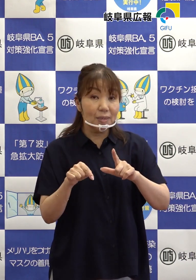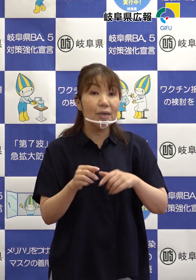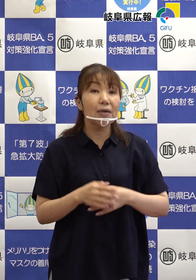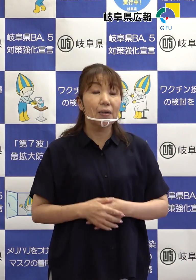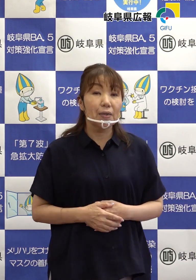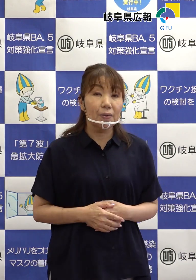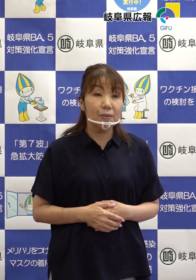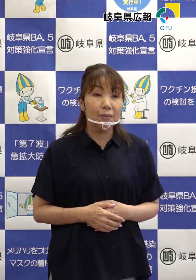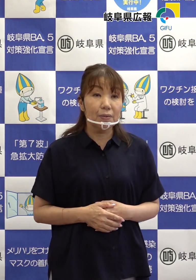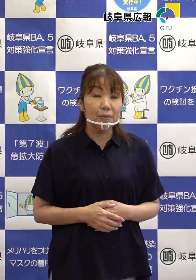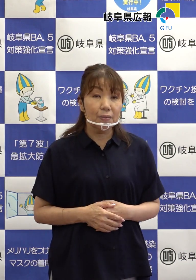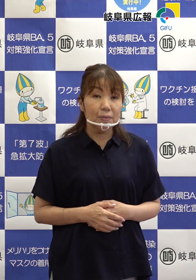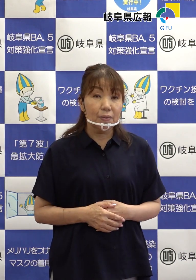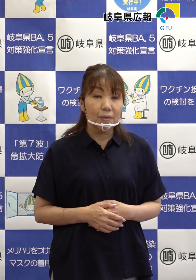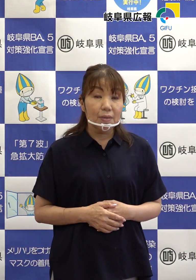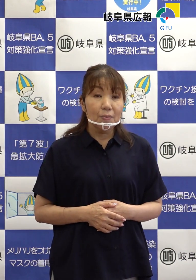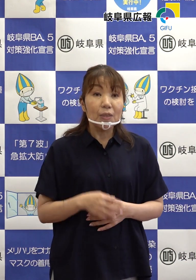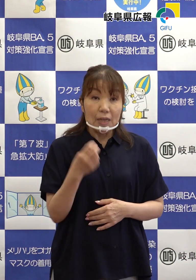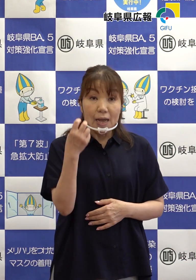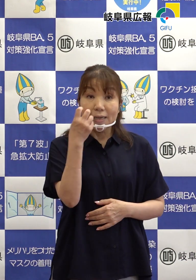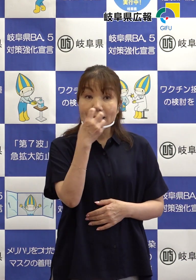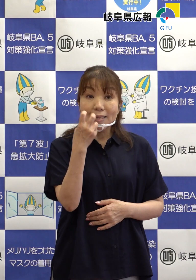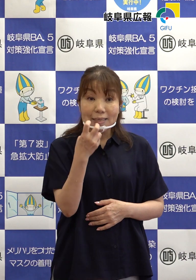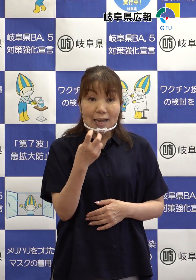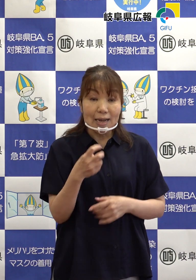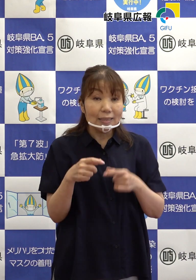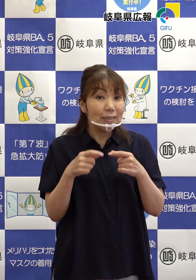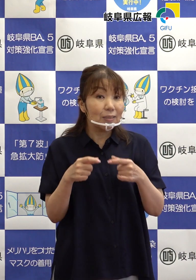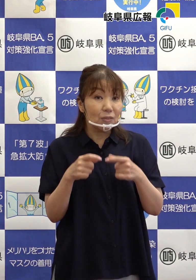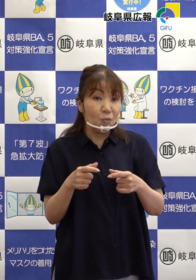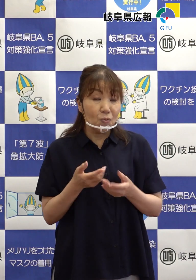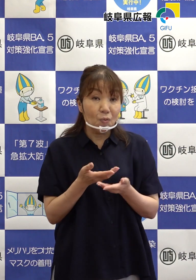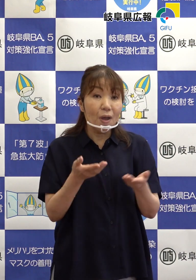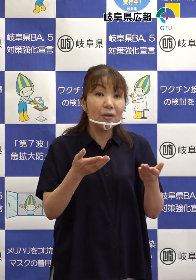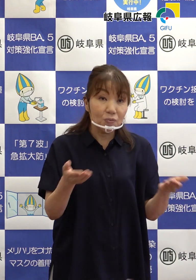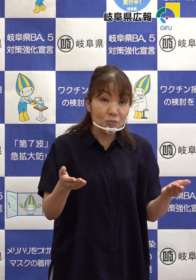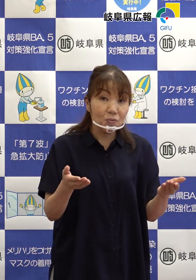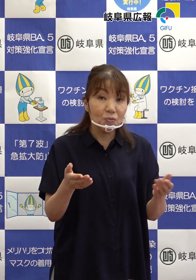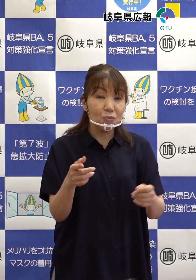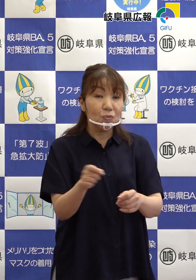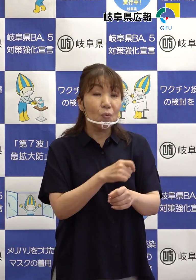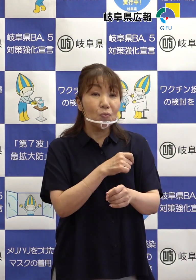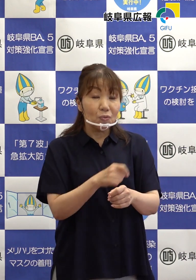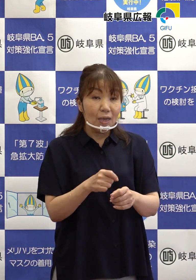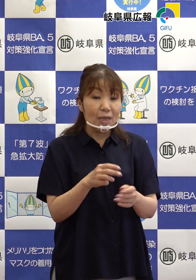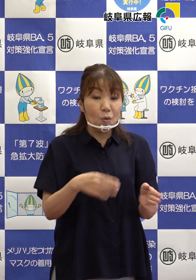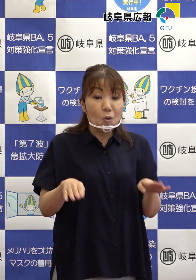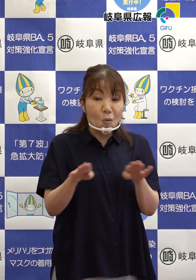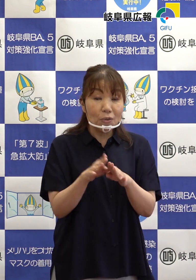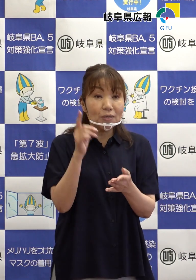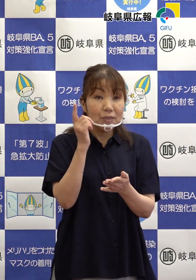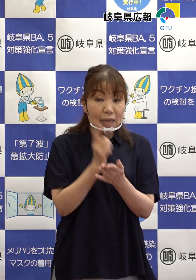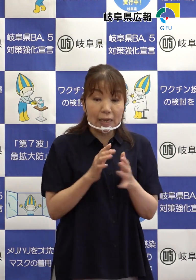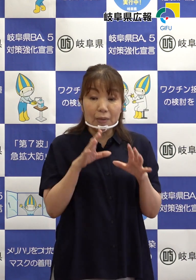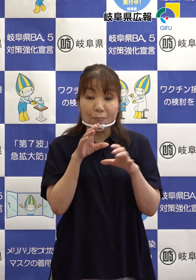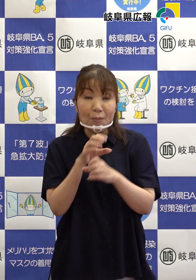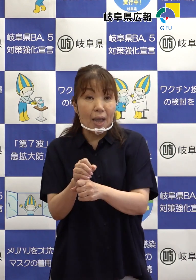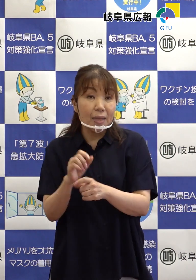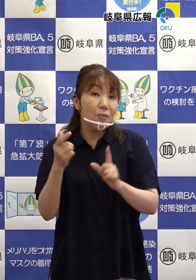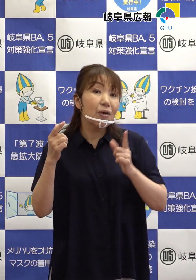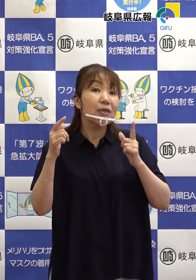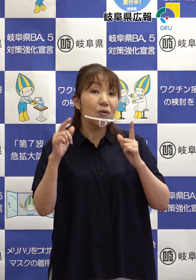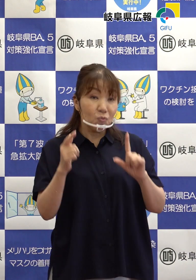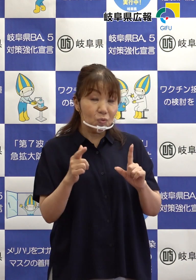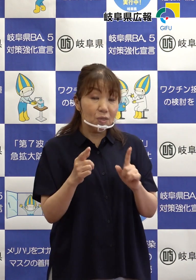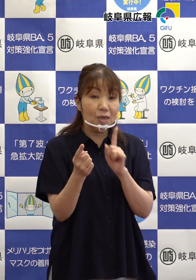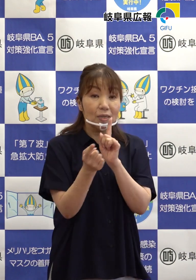まあ方言定性検査キットも hi-ho しですね特定のところに1回集中して対応不もならない